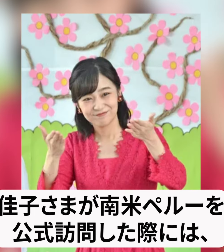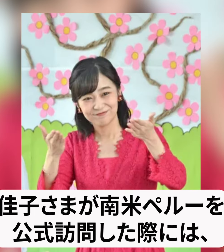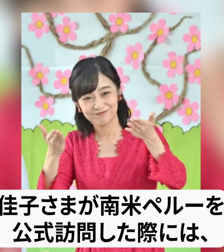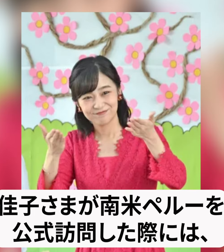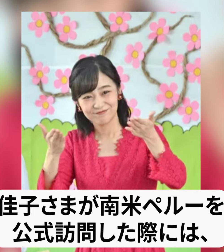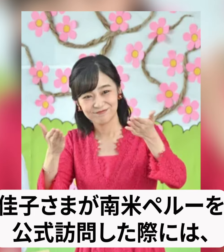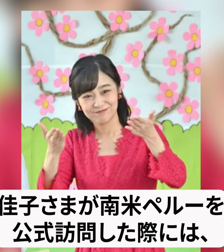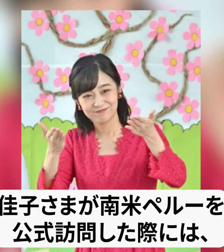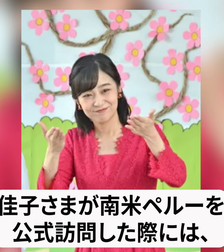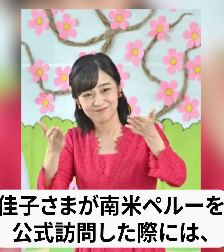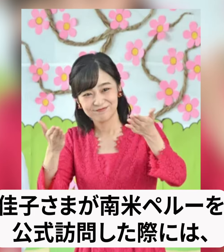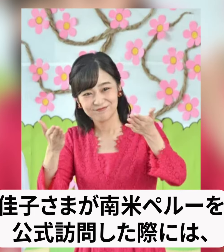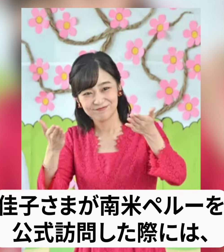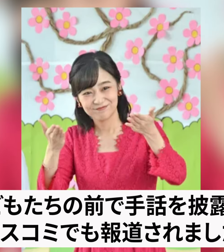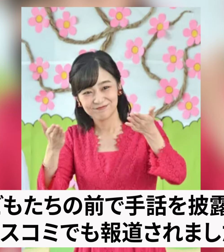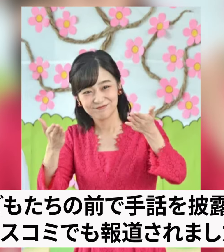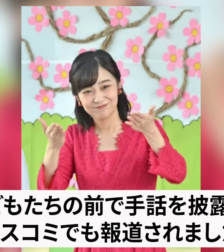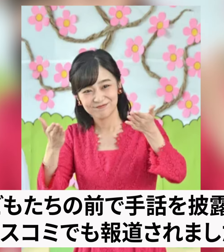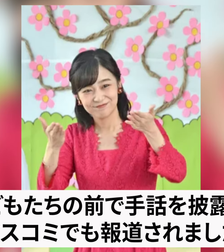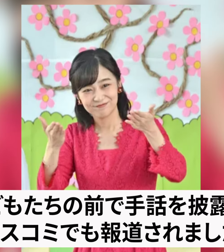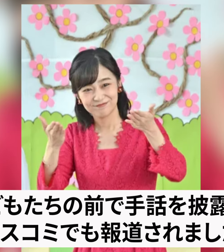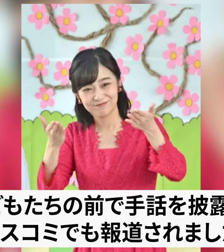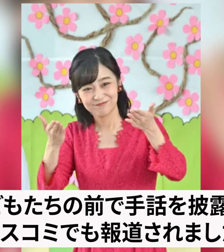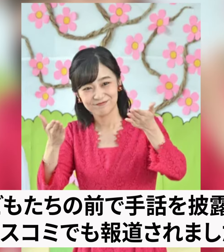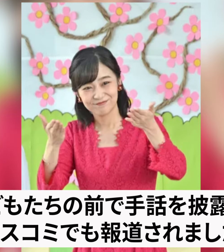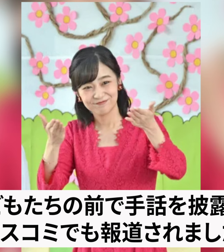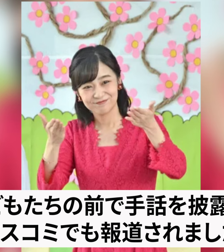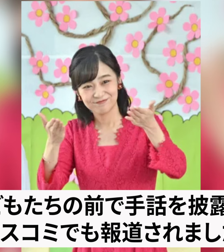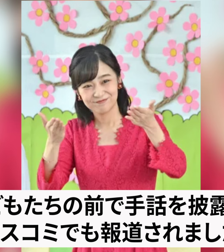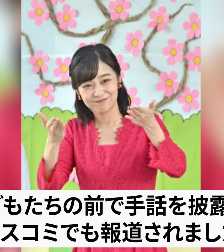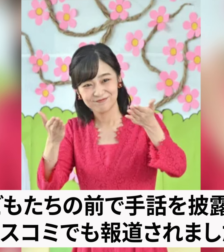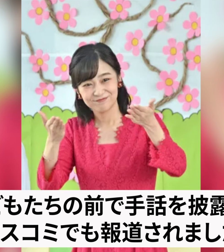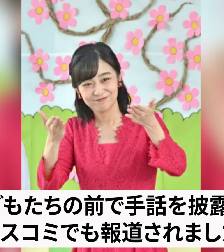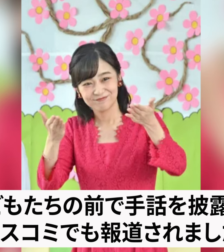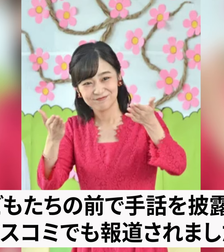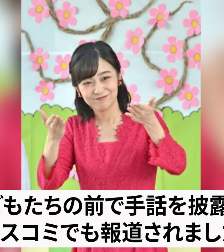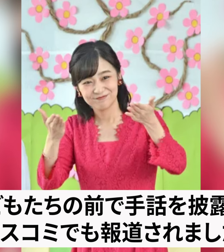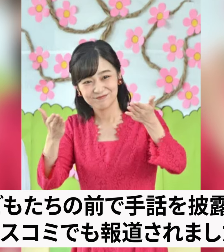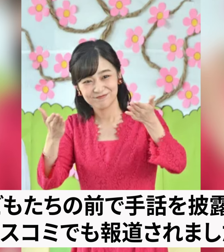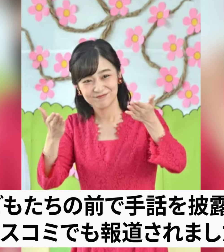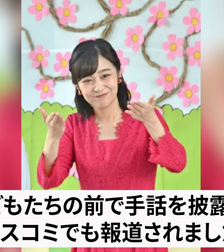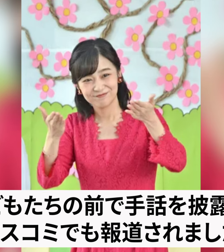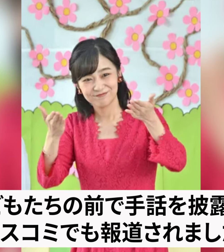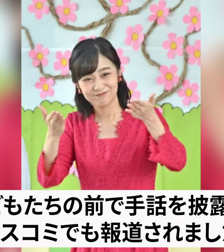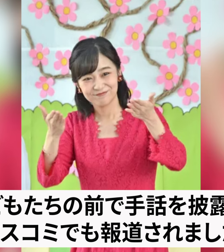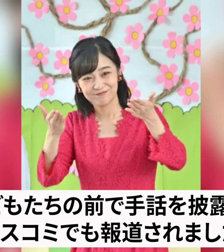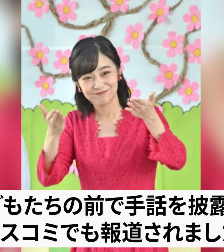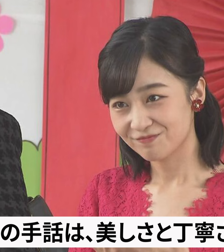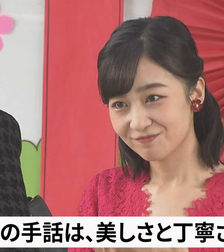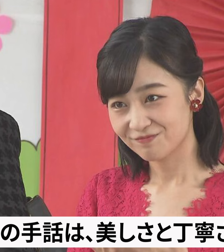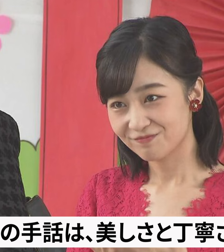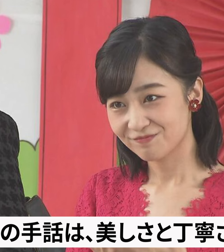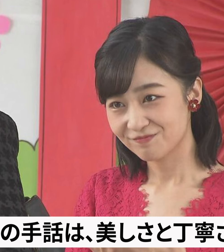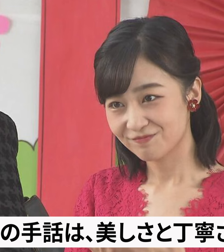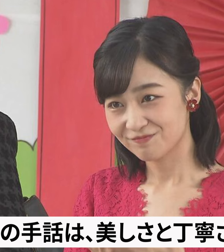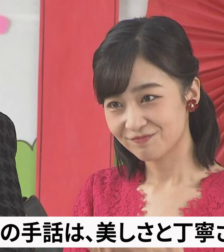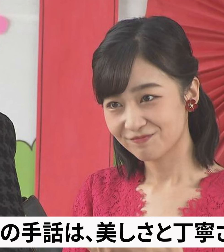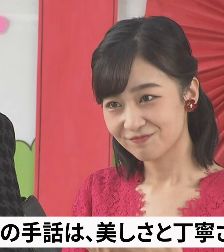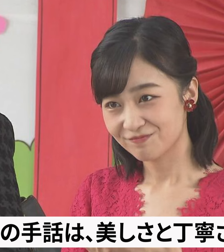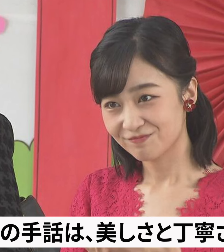式訪問した際には子どもたちの前で手話を披露し、マスコミでも報道されました。佳子さまの手話は美し